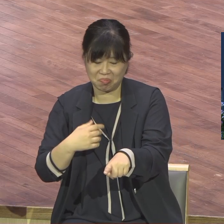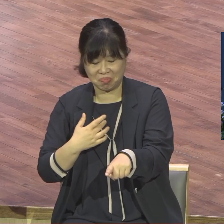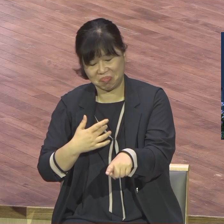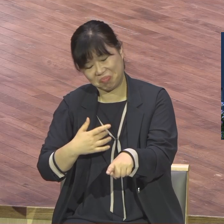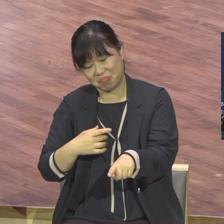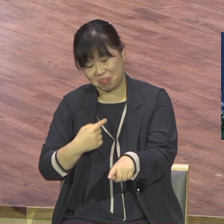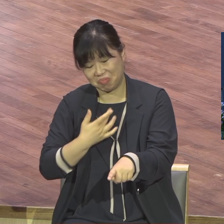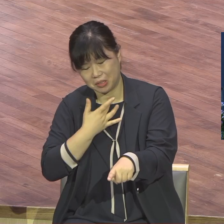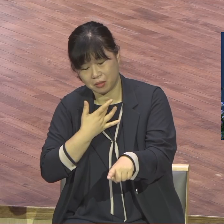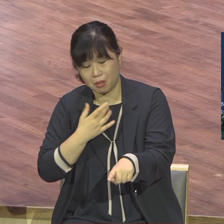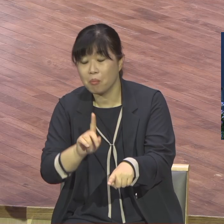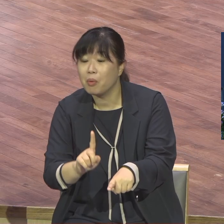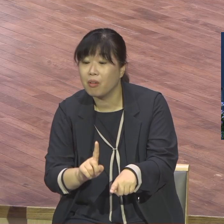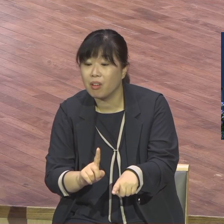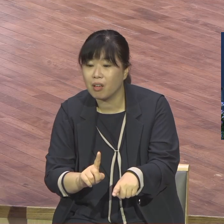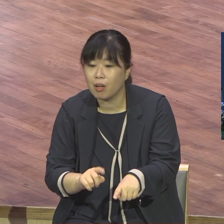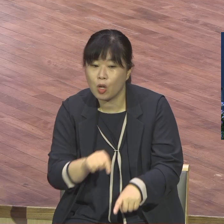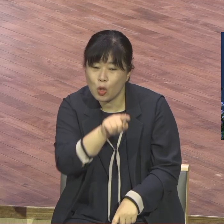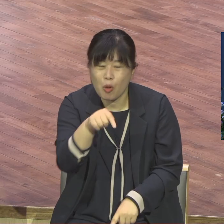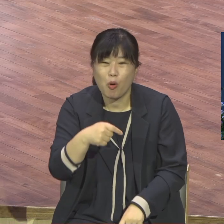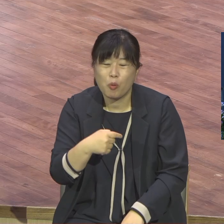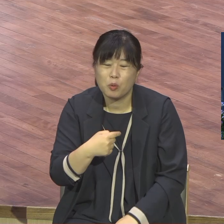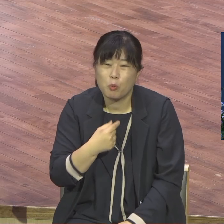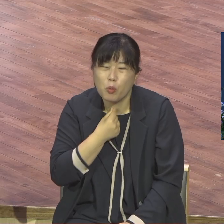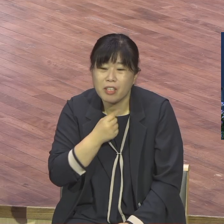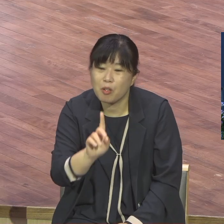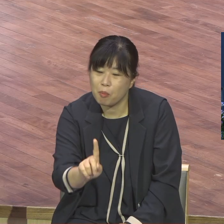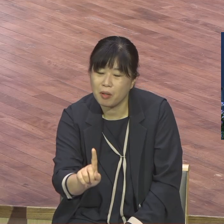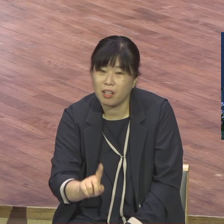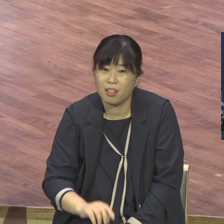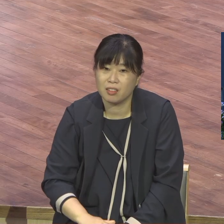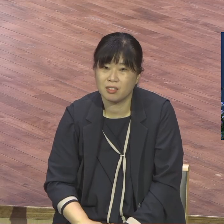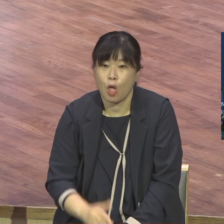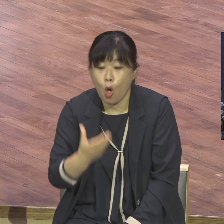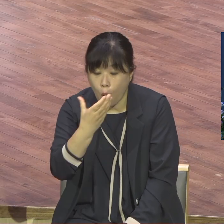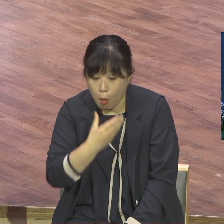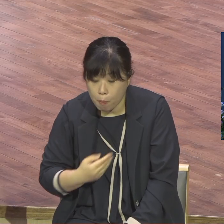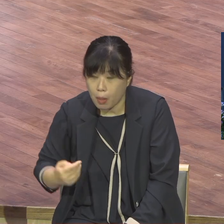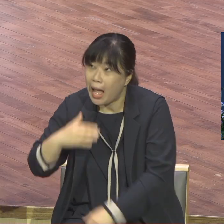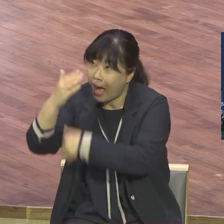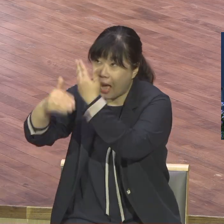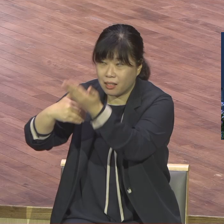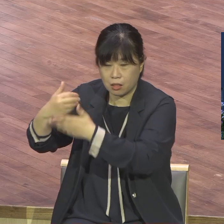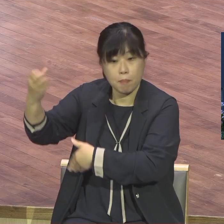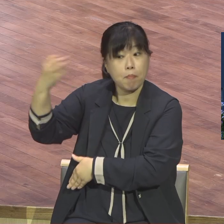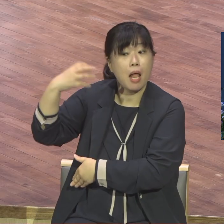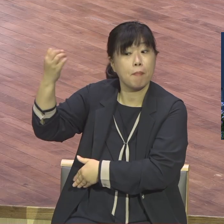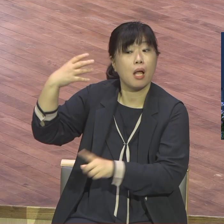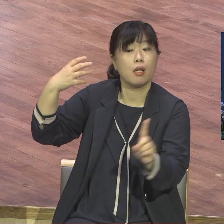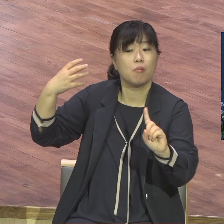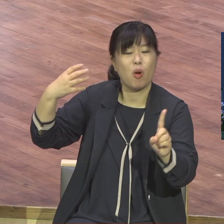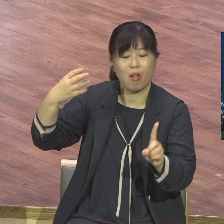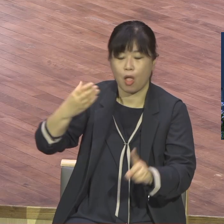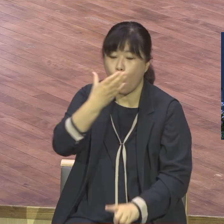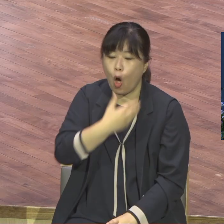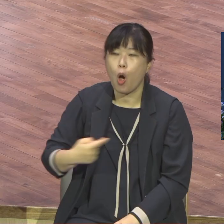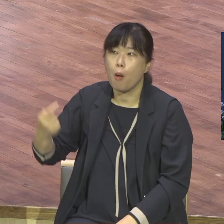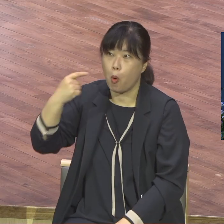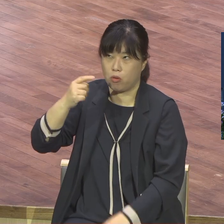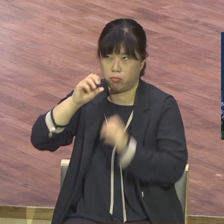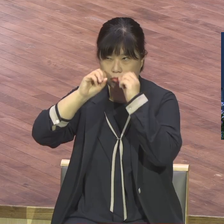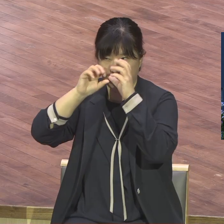듣기를 원하십니까? 우리는 복음을 증거하라는 하나님의 음성에 민감하시기